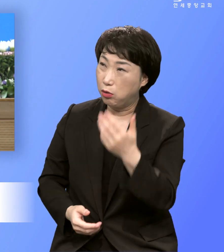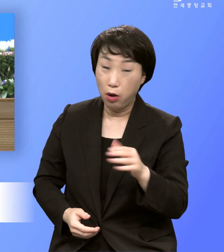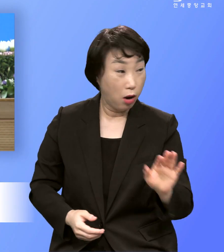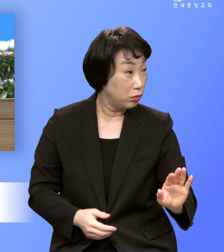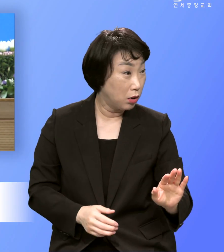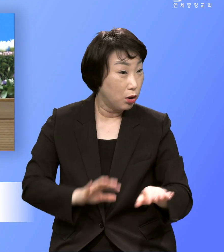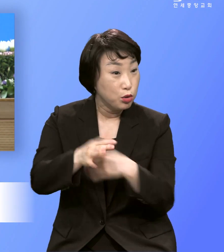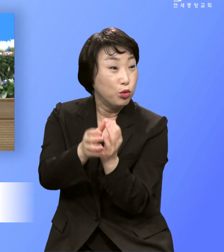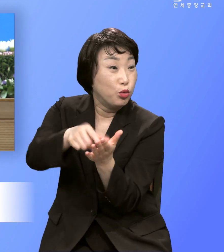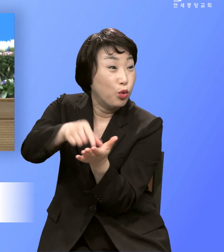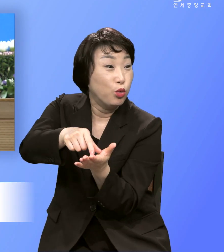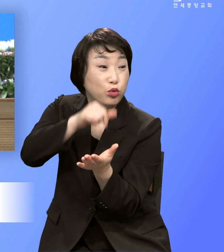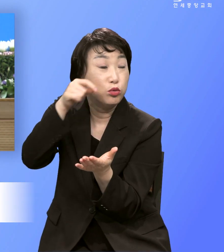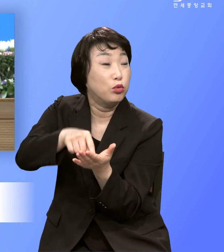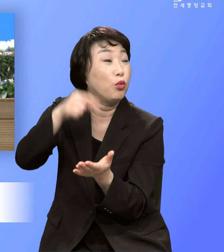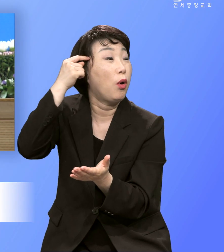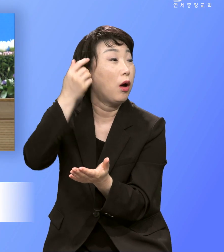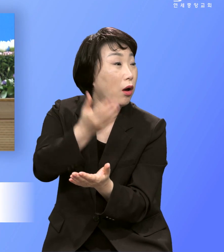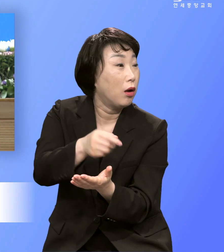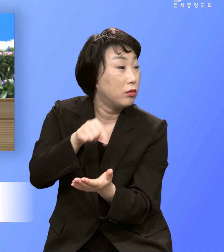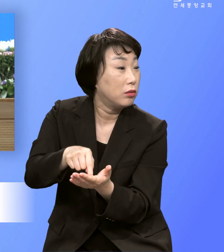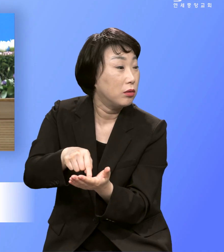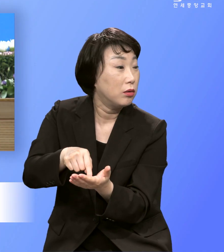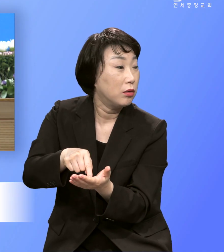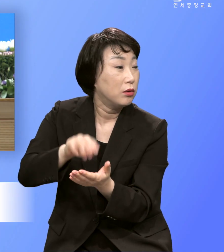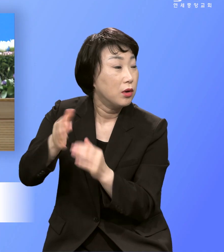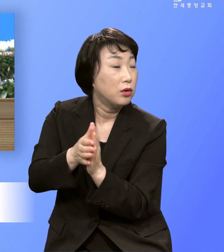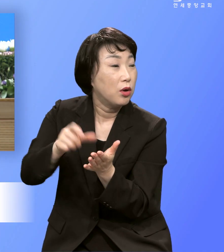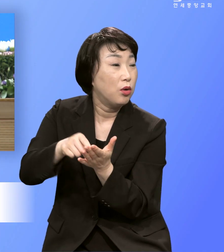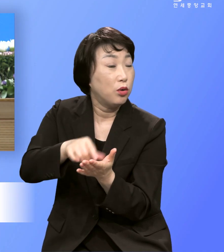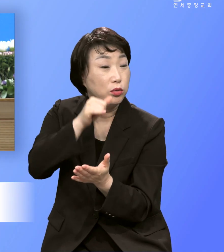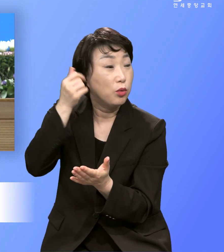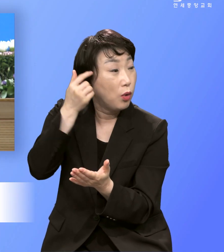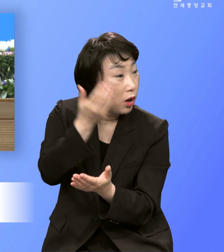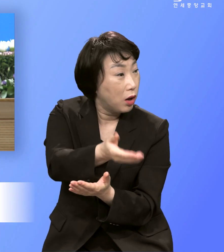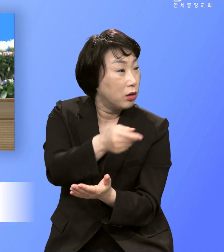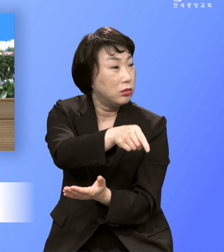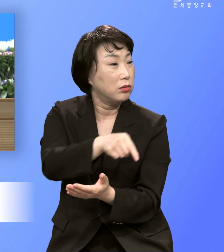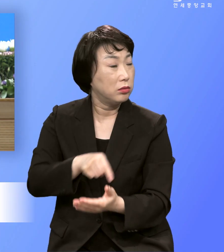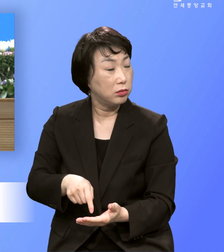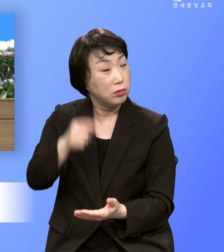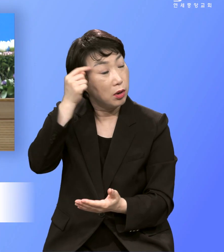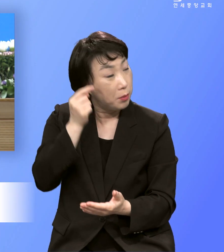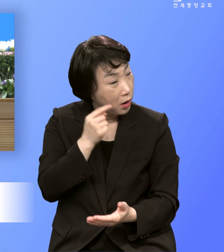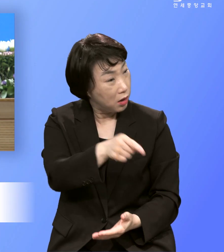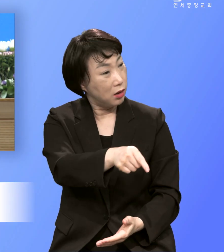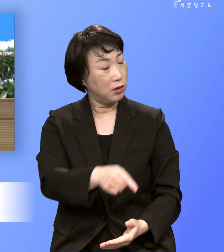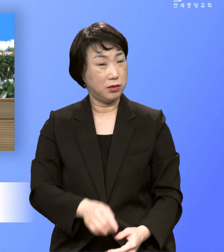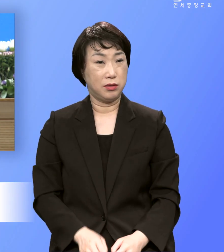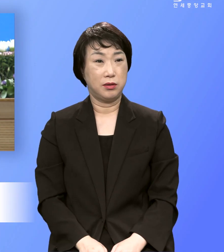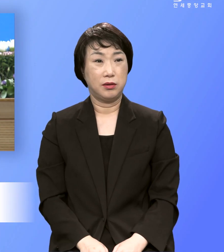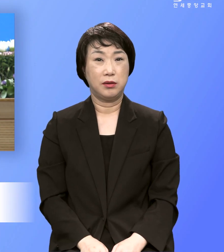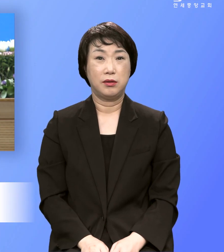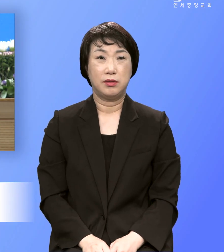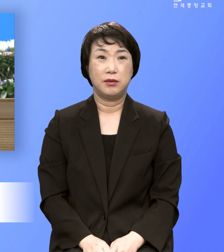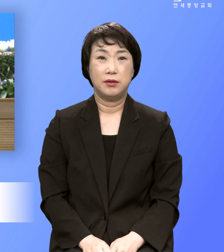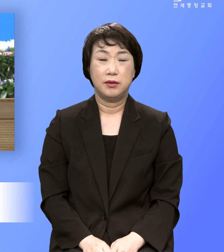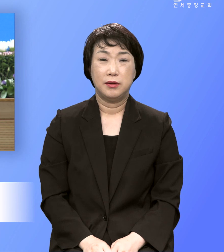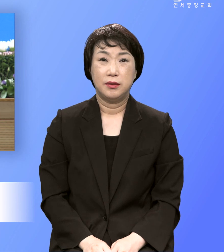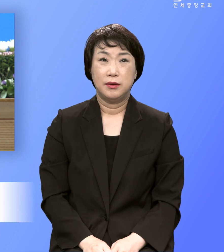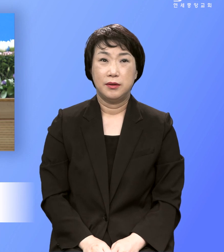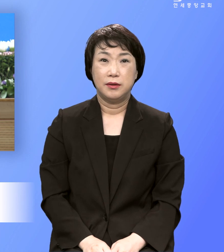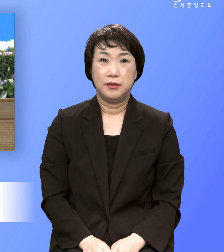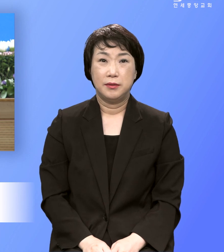성경에 뭐더러 써놨어? 성경에 뭐더러 써놨냐 이 말이야. 생각해보라 그 말이야. 응?